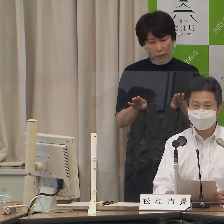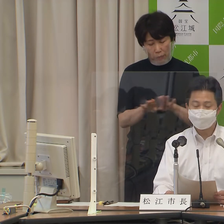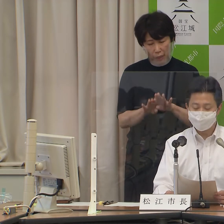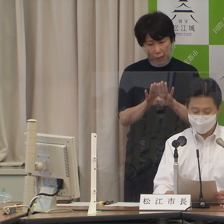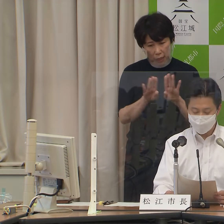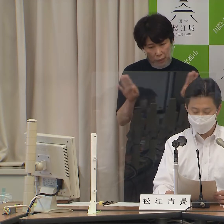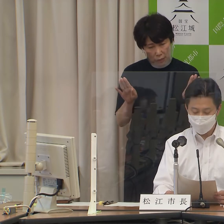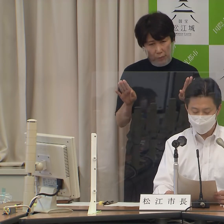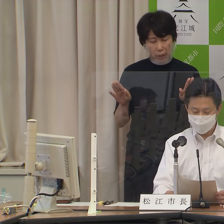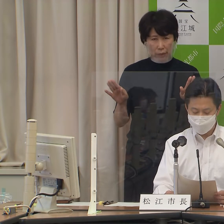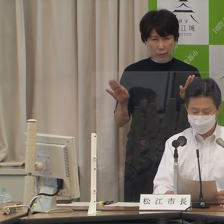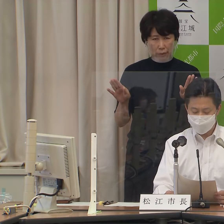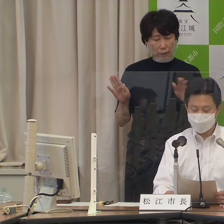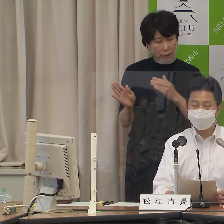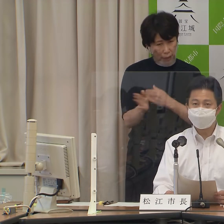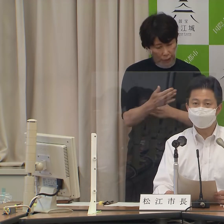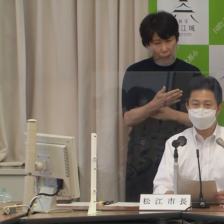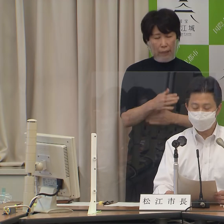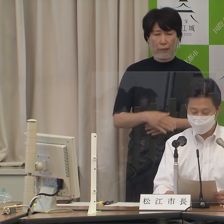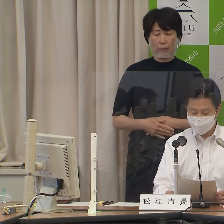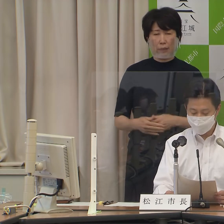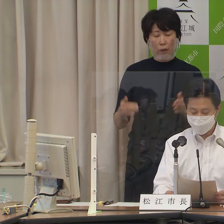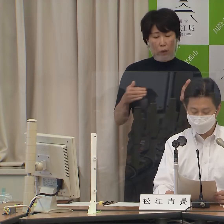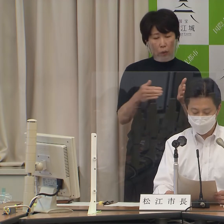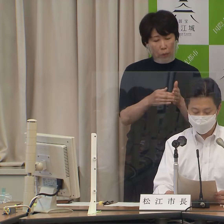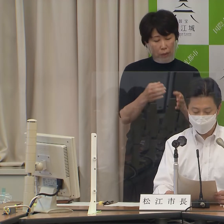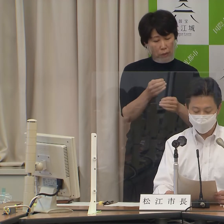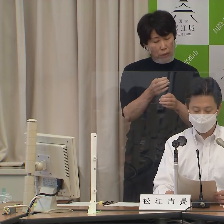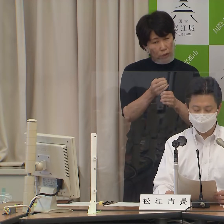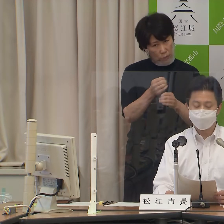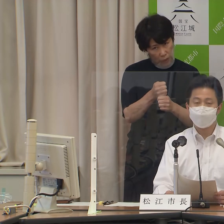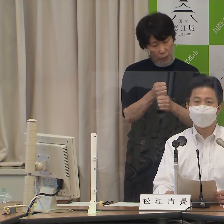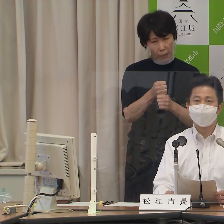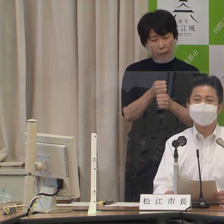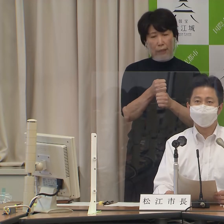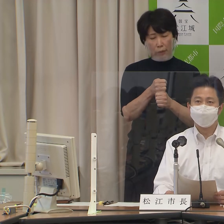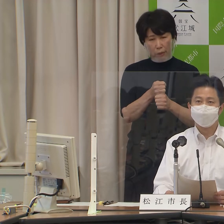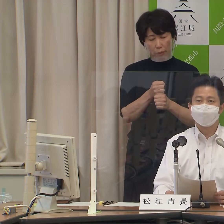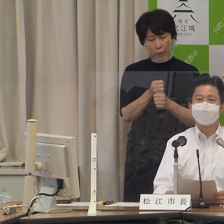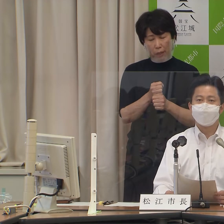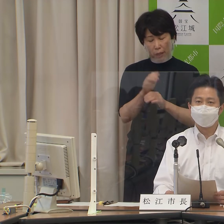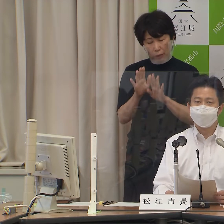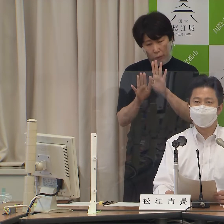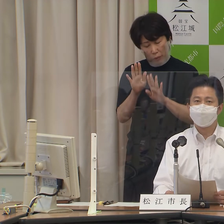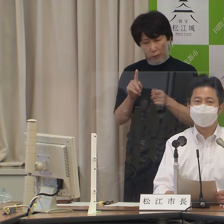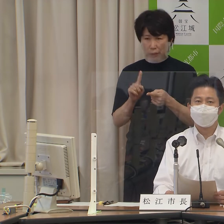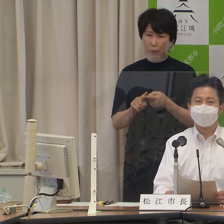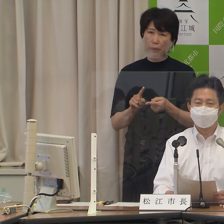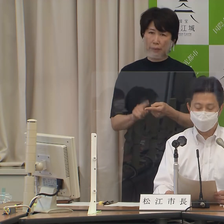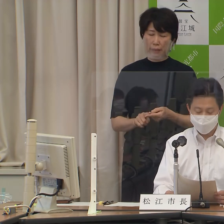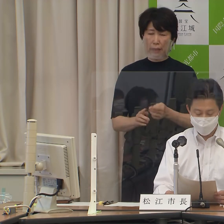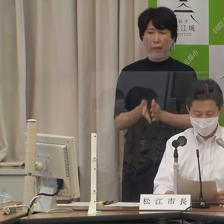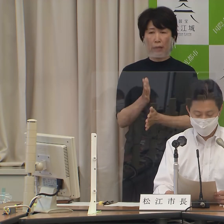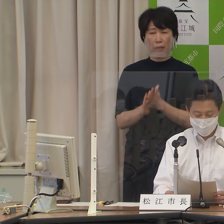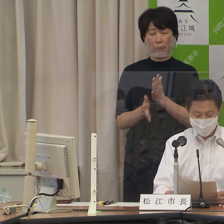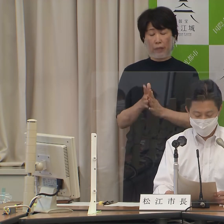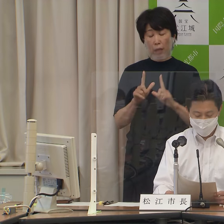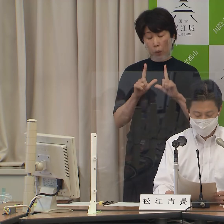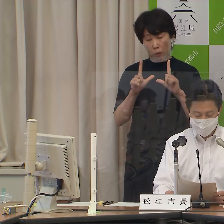き、終了の時期につきましては感染状況などを踏まえて改めてお知らせいたします